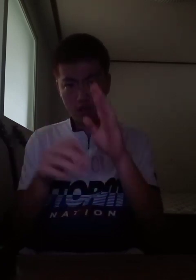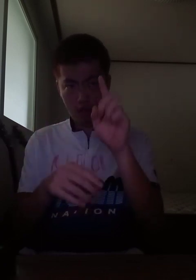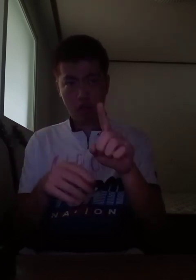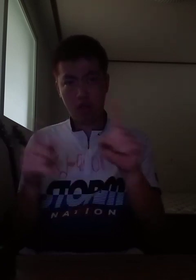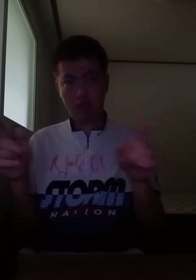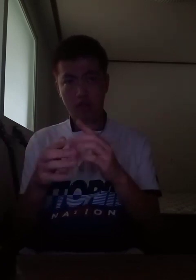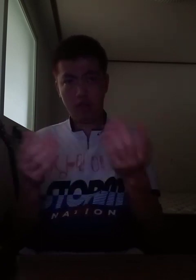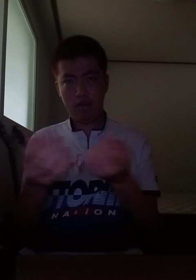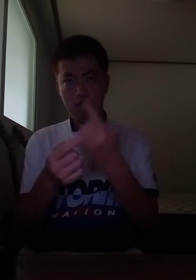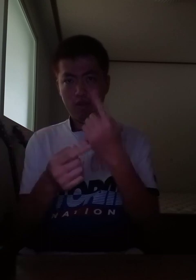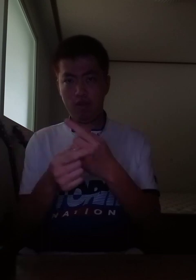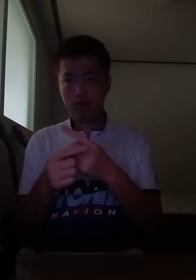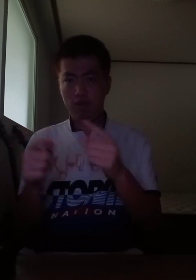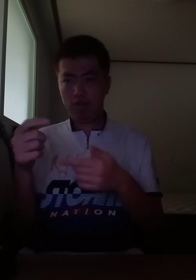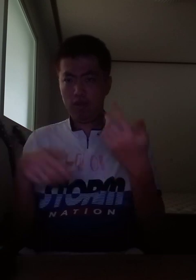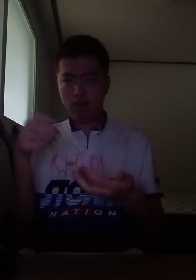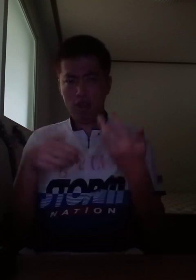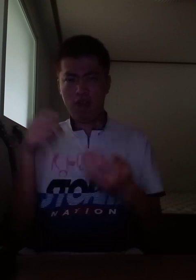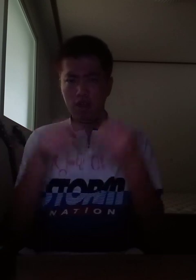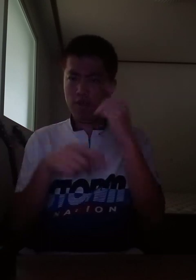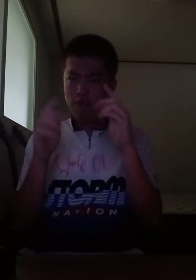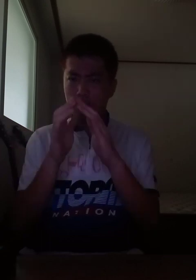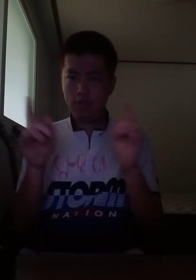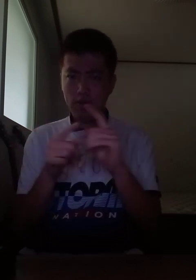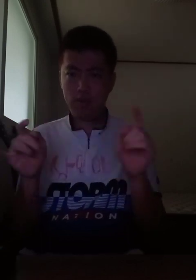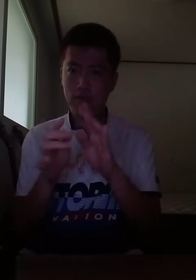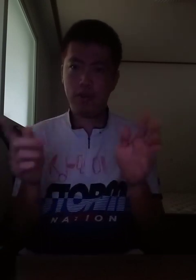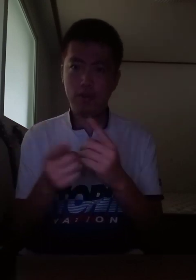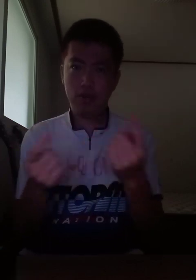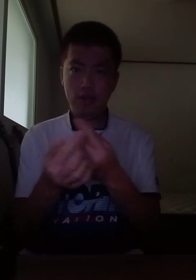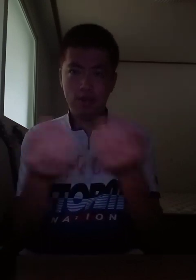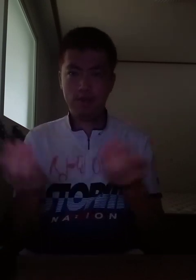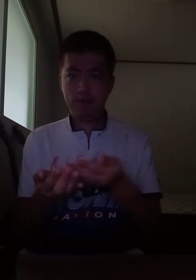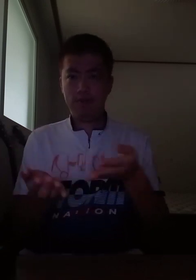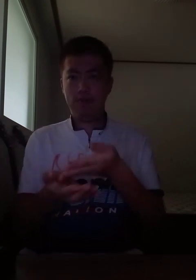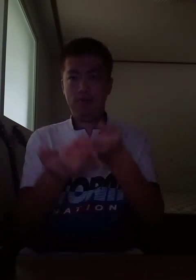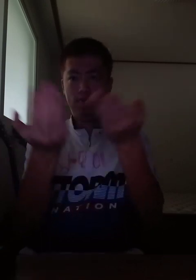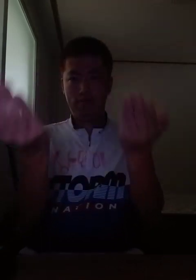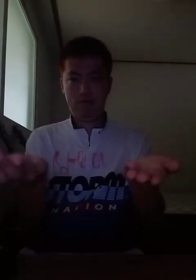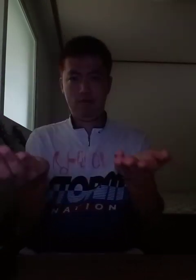했습니다. 다급한 상황에서 사실상 무용지물이었습니다. 1차 카메라 연지환 기자입니다.